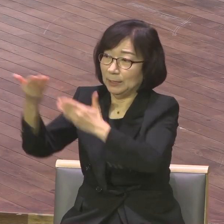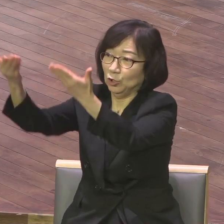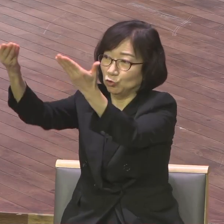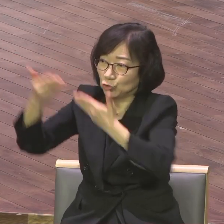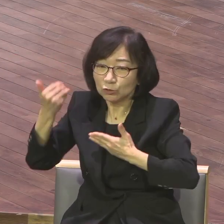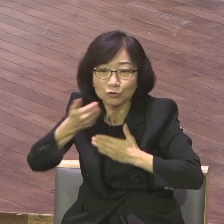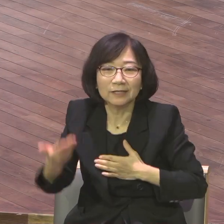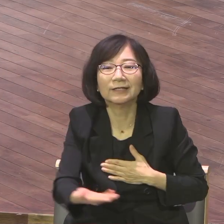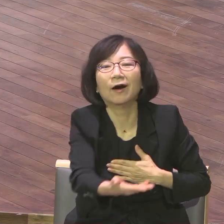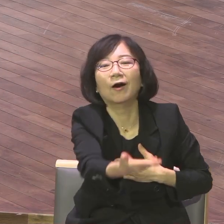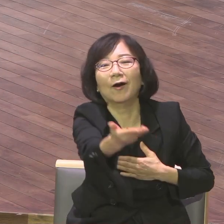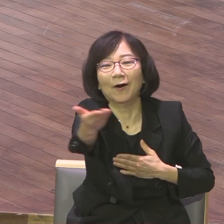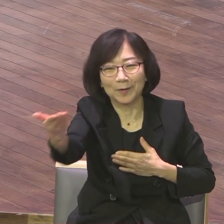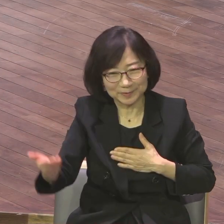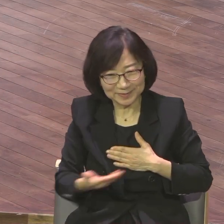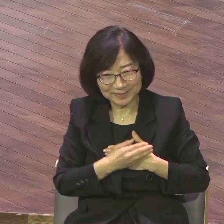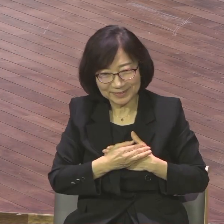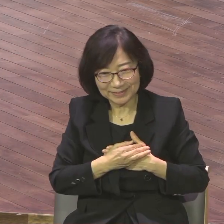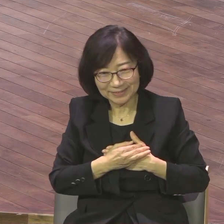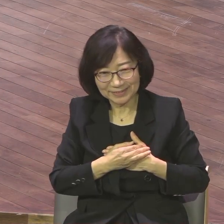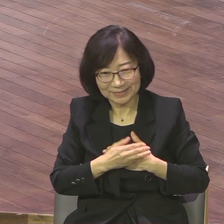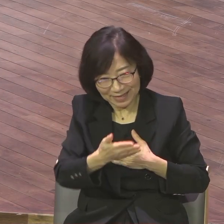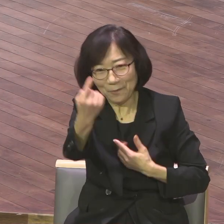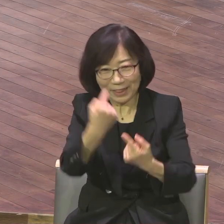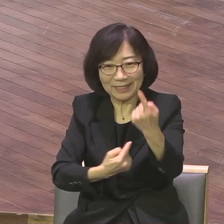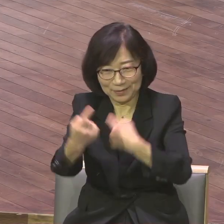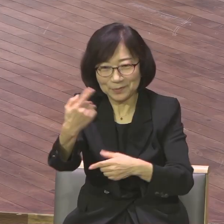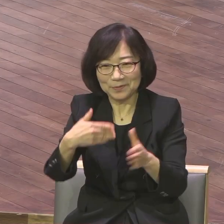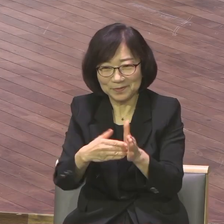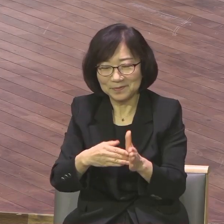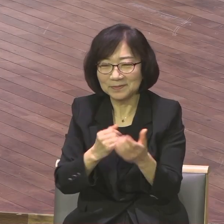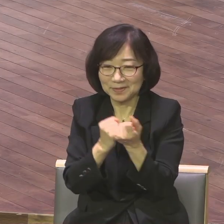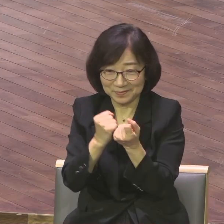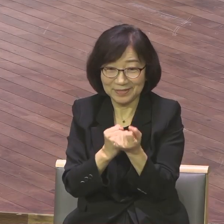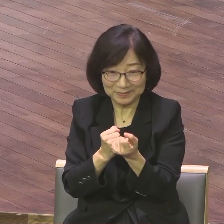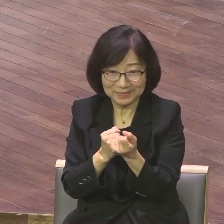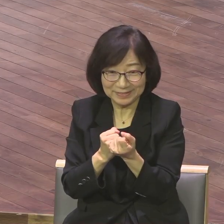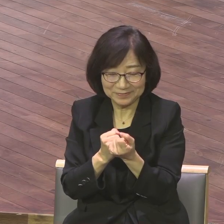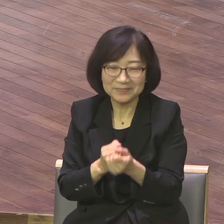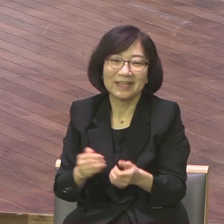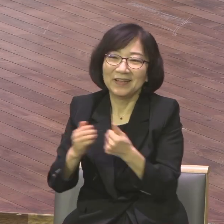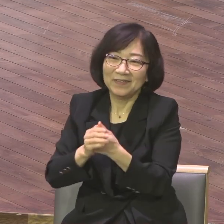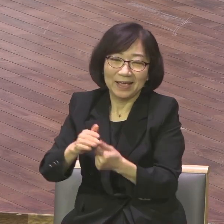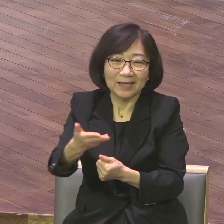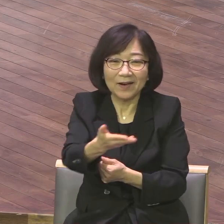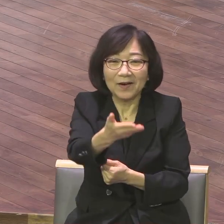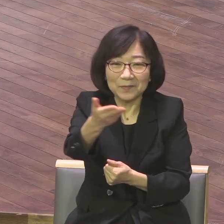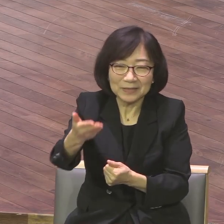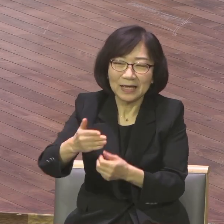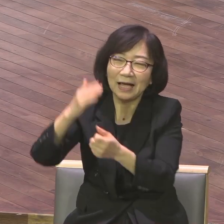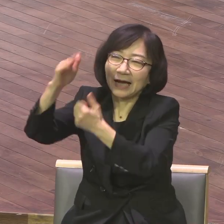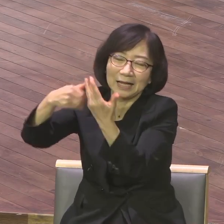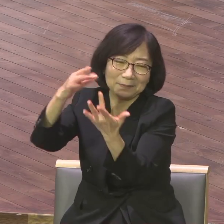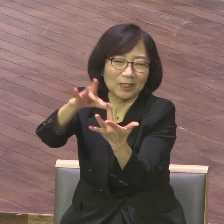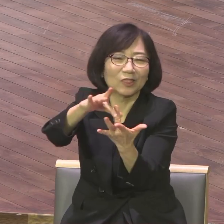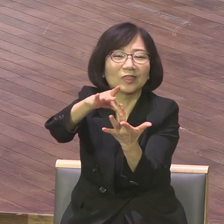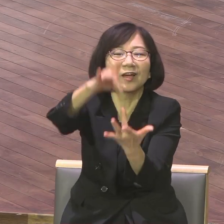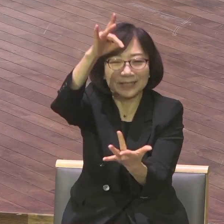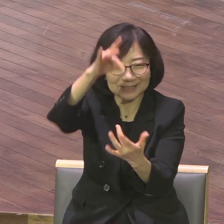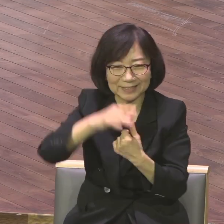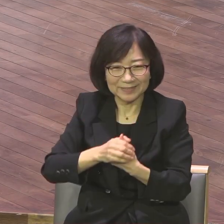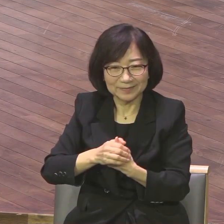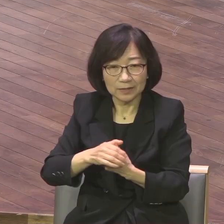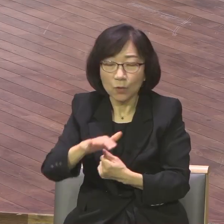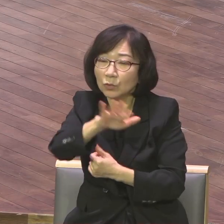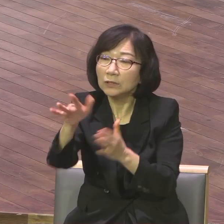다 내게로 올 것이다. 그래서 하나님께서 선택하신 백성이 있다는 거죠. 안 보고도